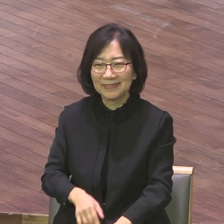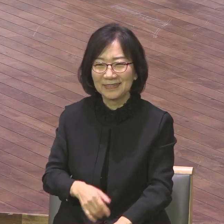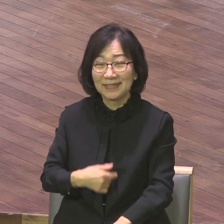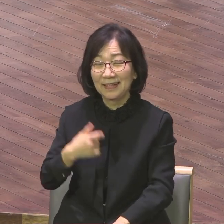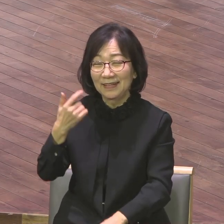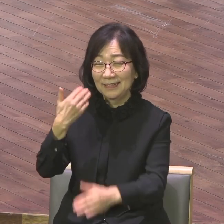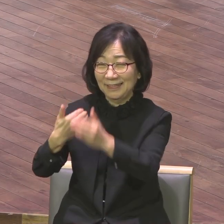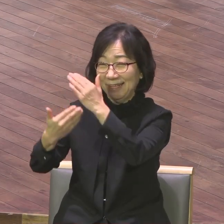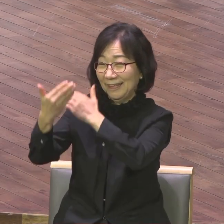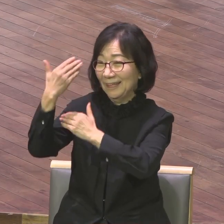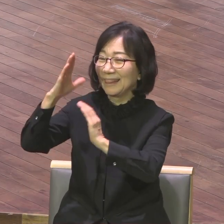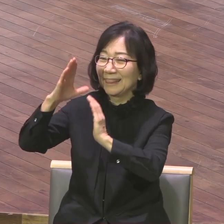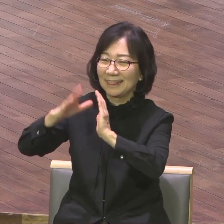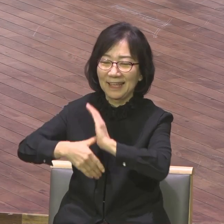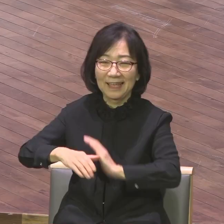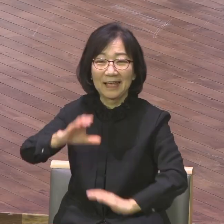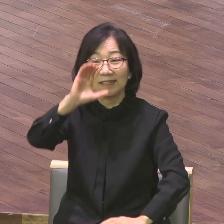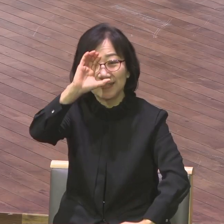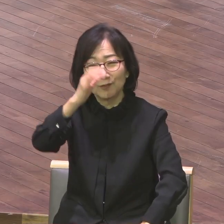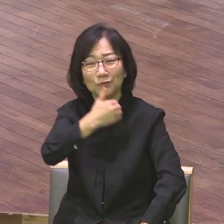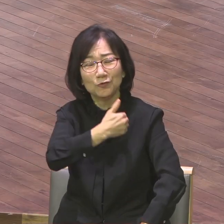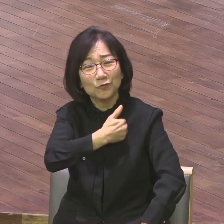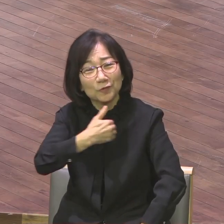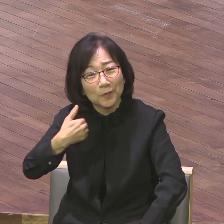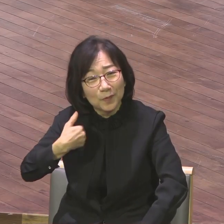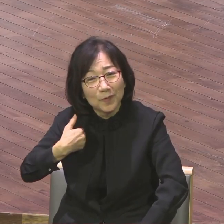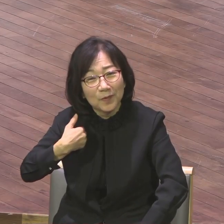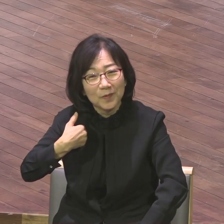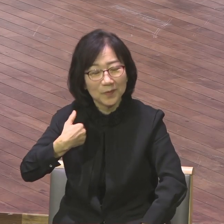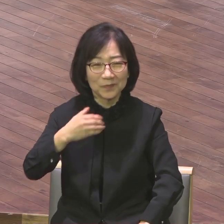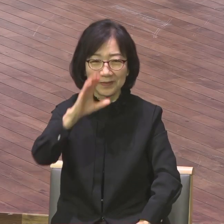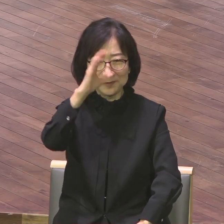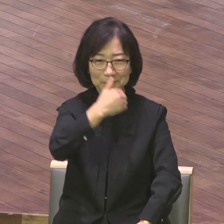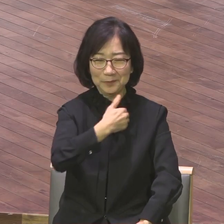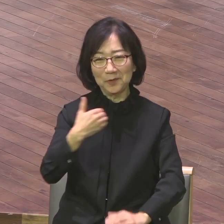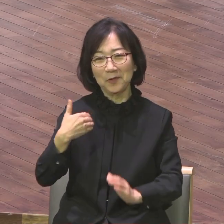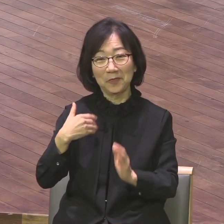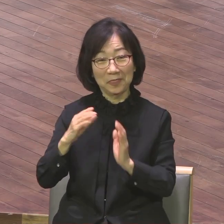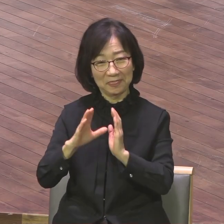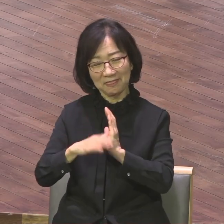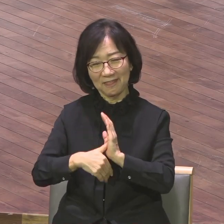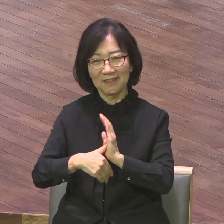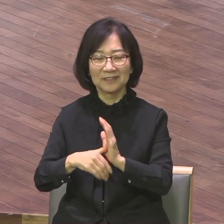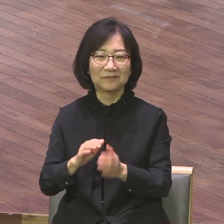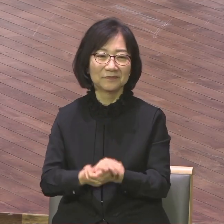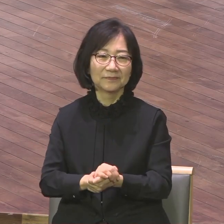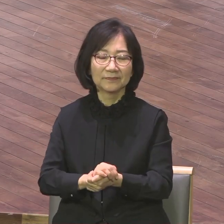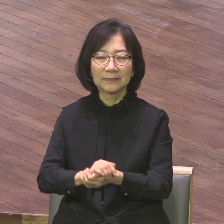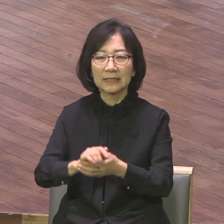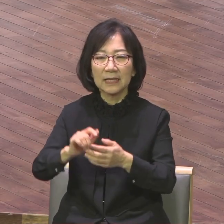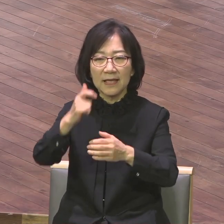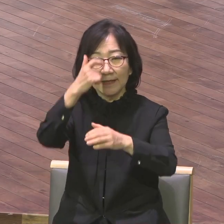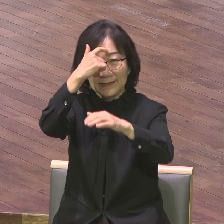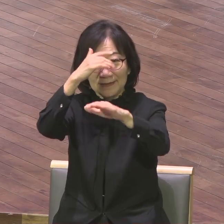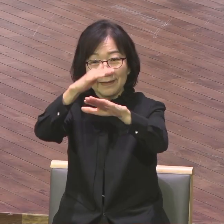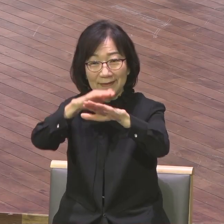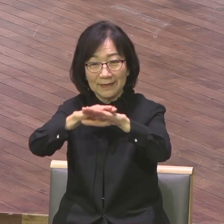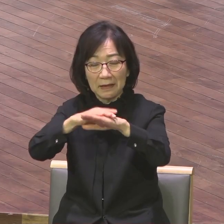이 천주교에서는 너무 하나님의 말씀이 아닌 예배가